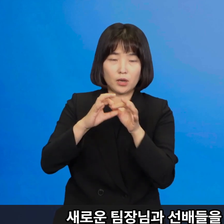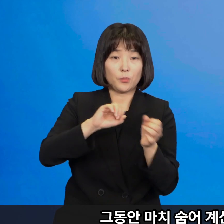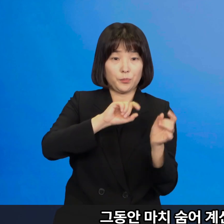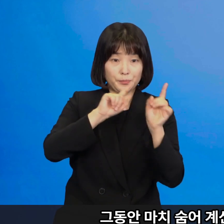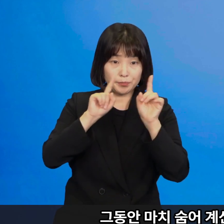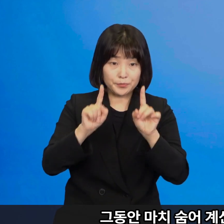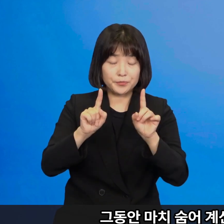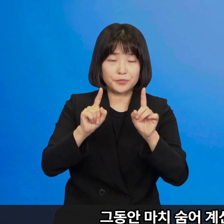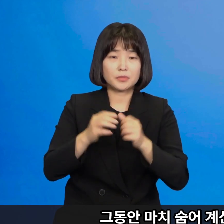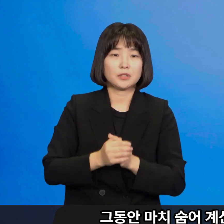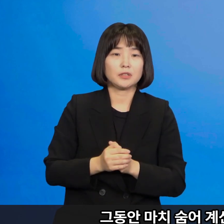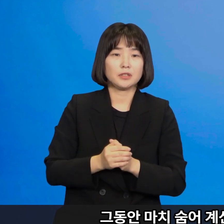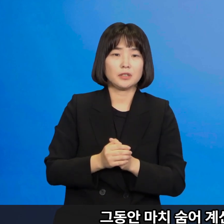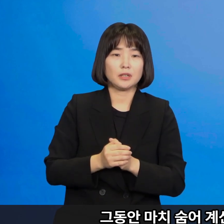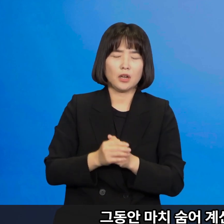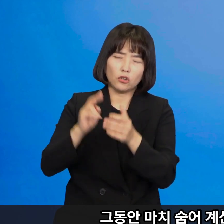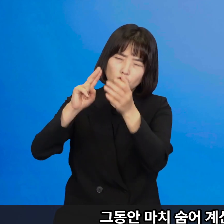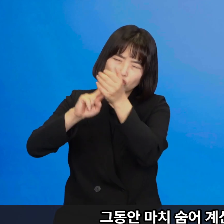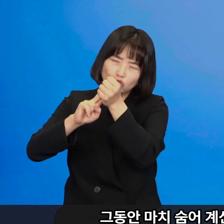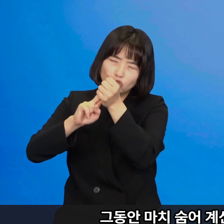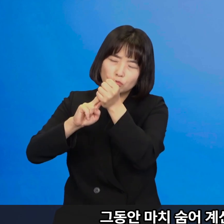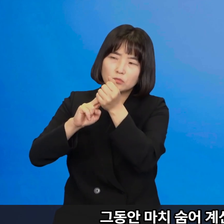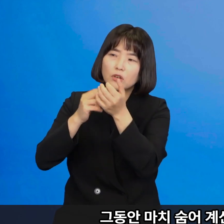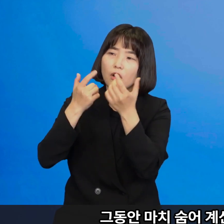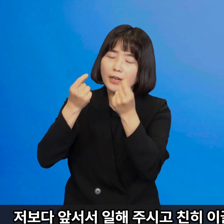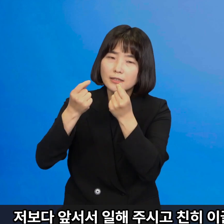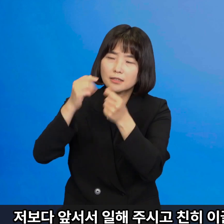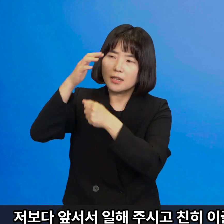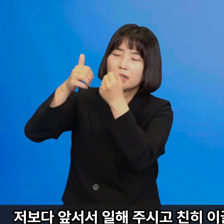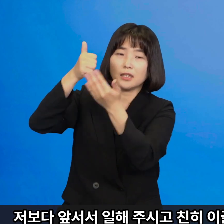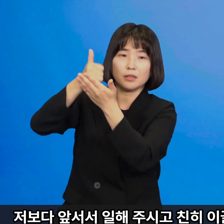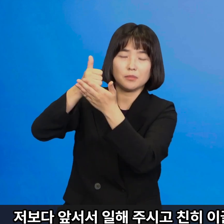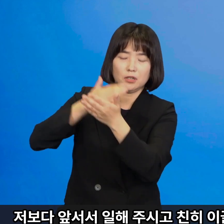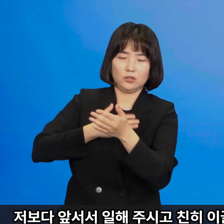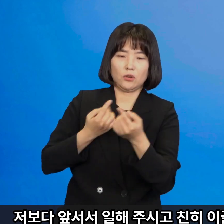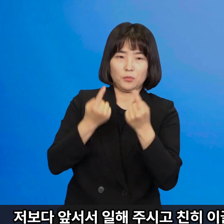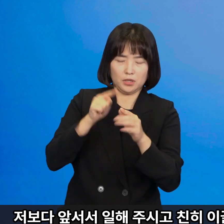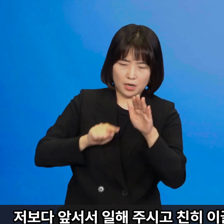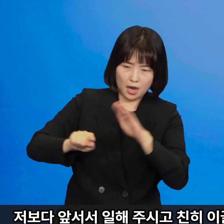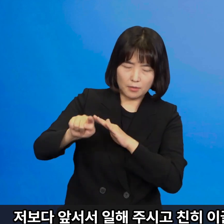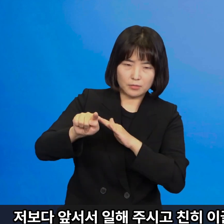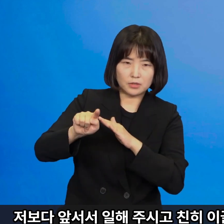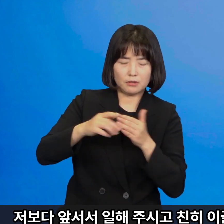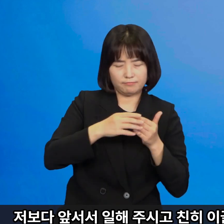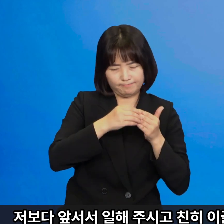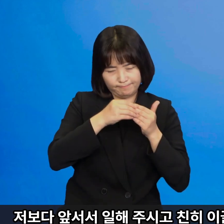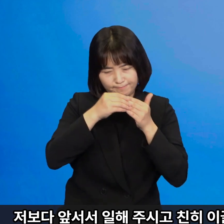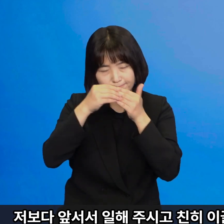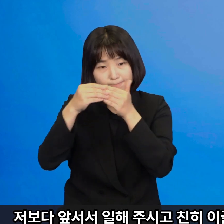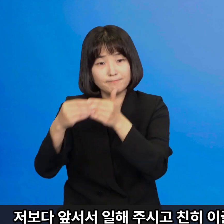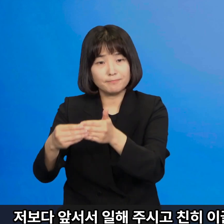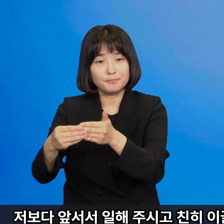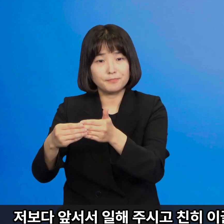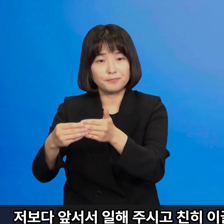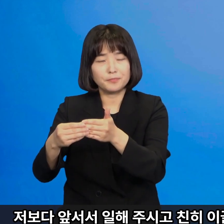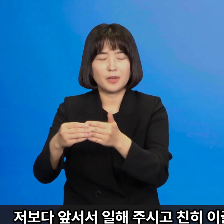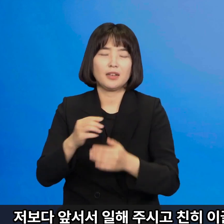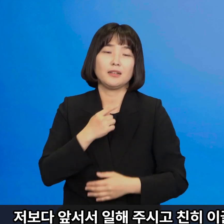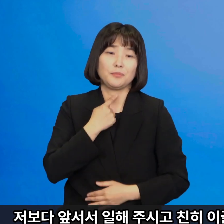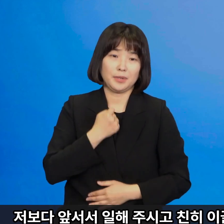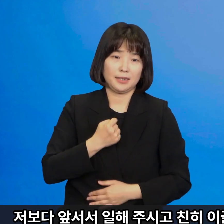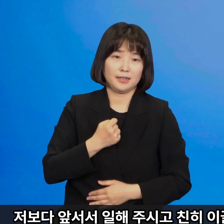누리고 그동안 마치 숨어 계신 것 같았던 하나님께서 저보다 앞서서 일해주시고 친히 이끌어 가시는 것을